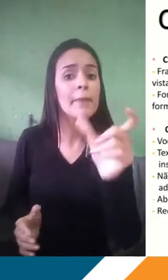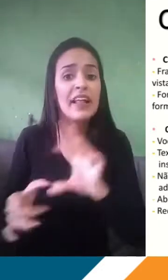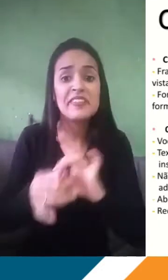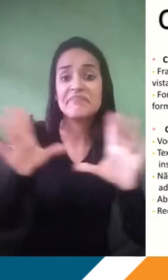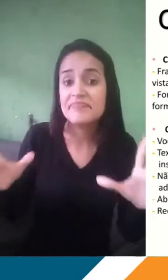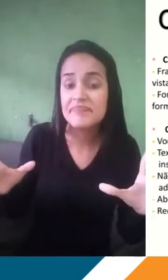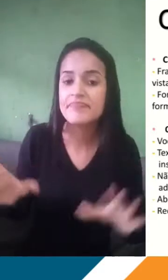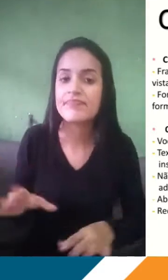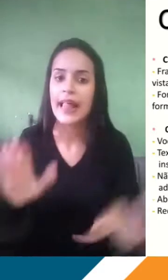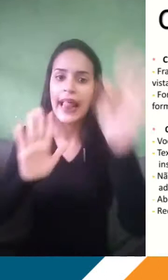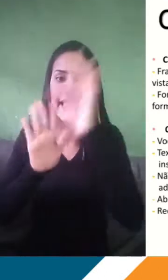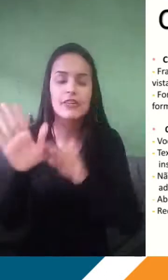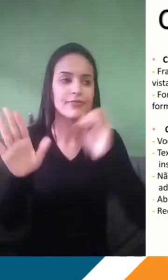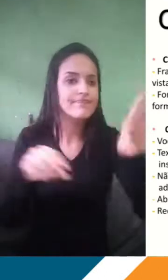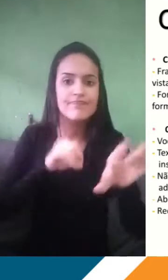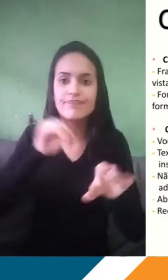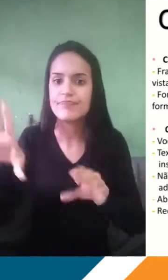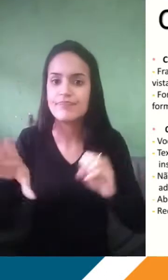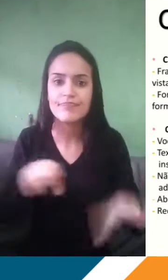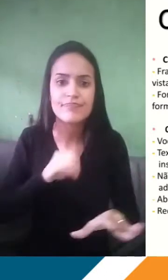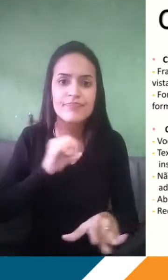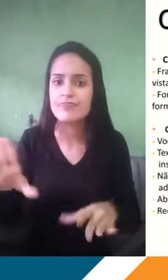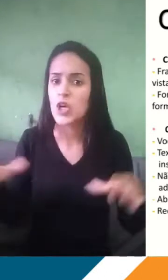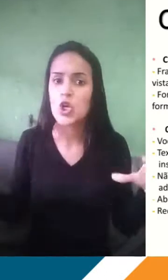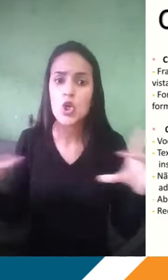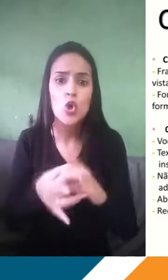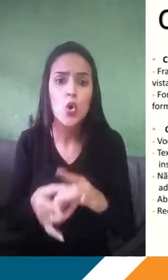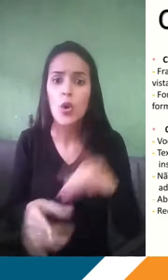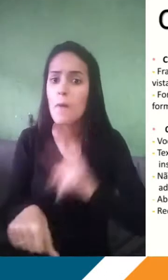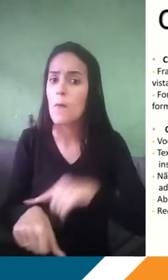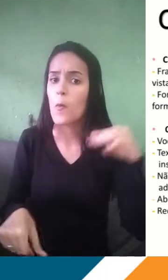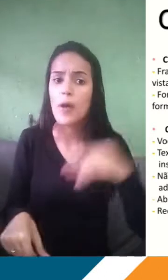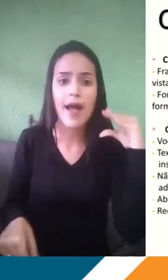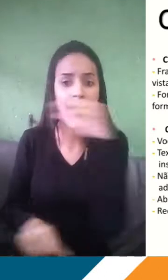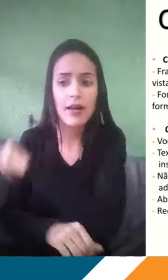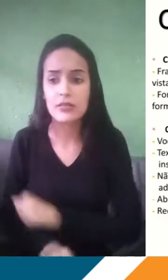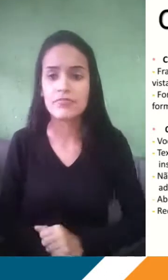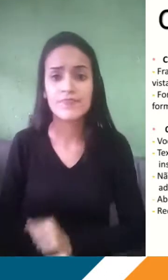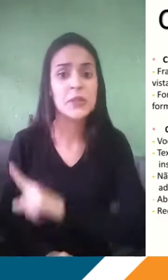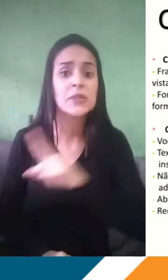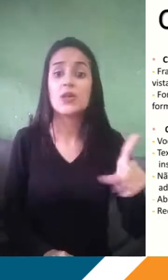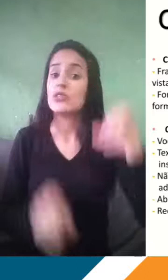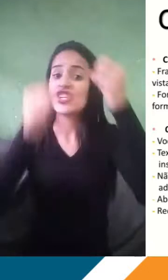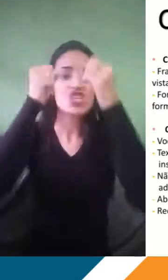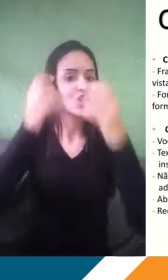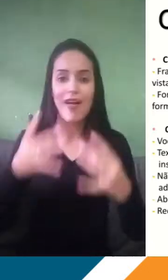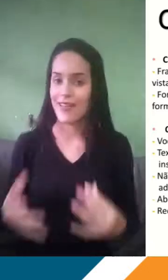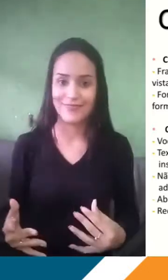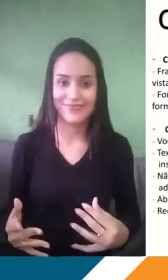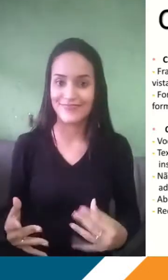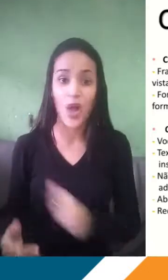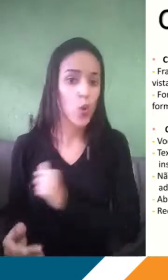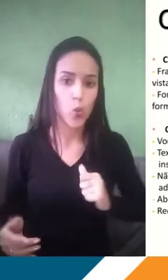textos com flashes, ou seja, junção de momentos instantâneos, o não descritivismo. Os autores